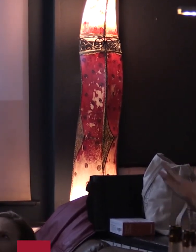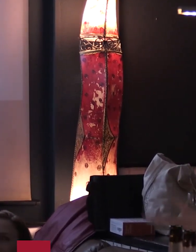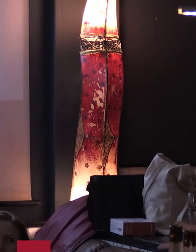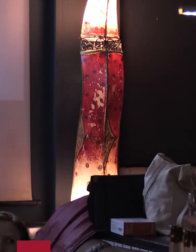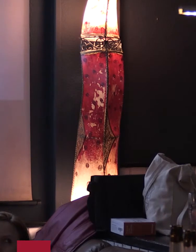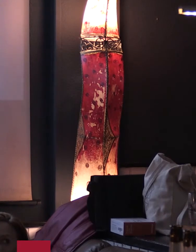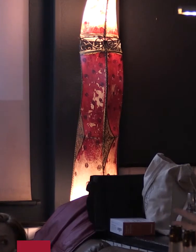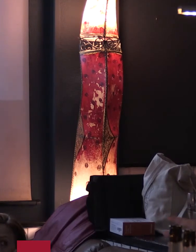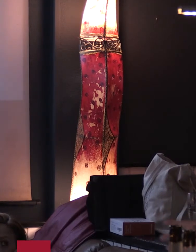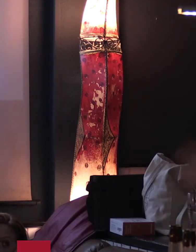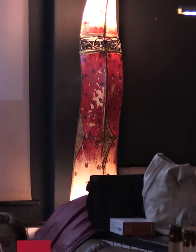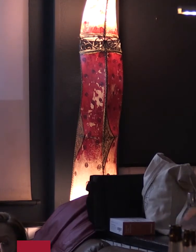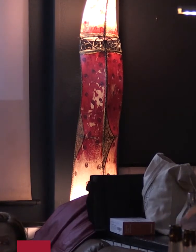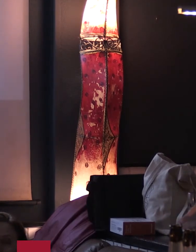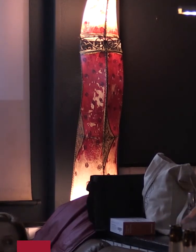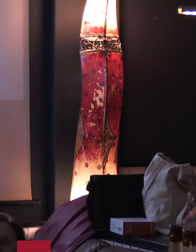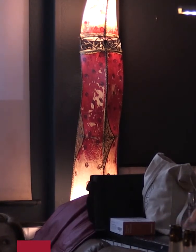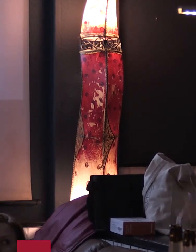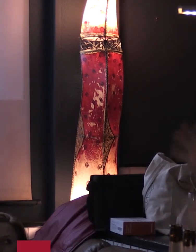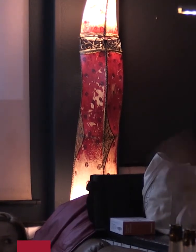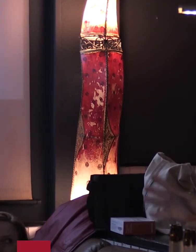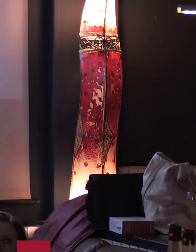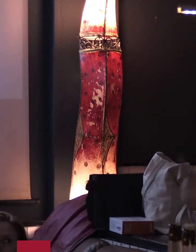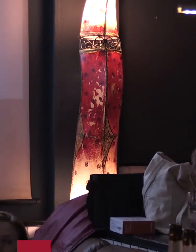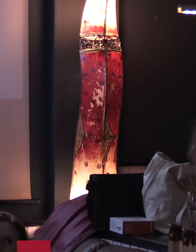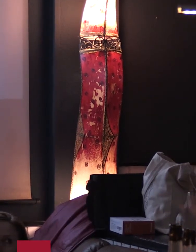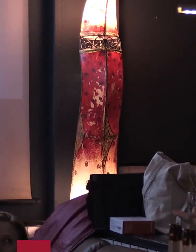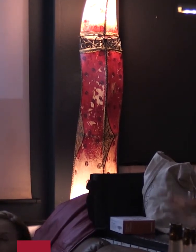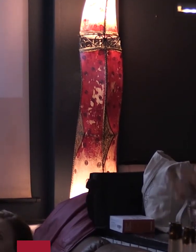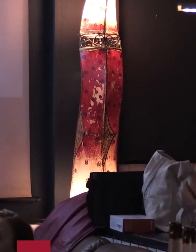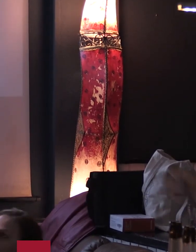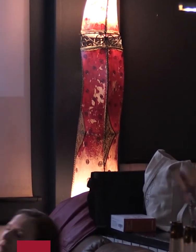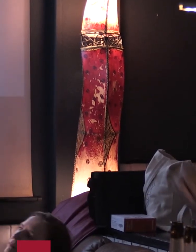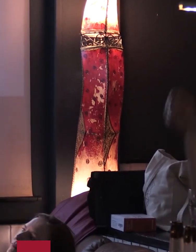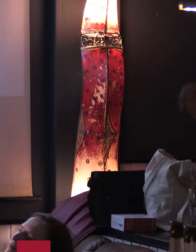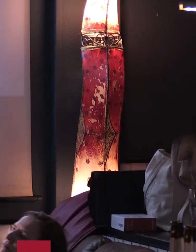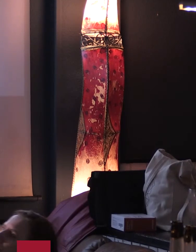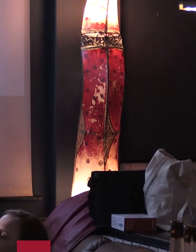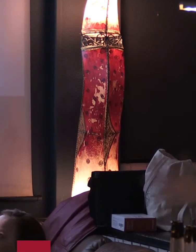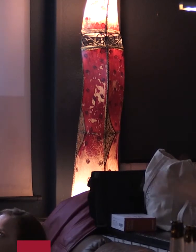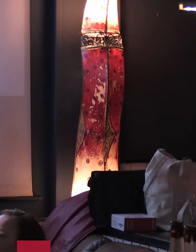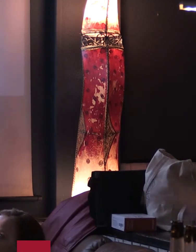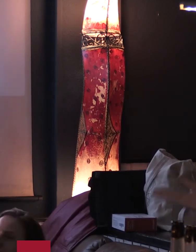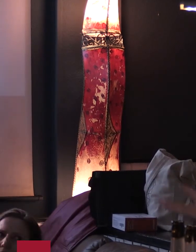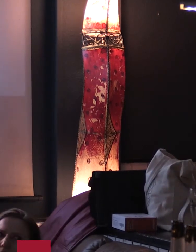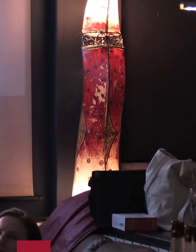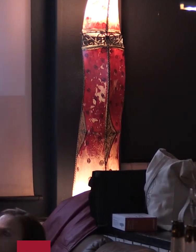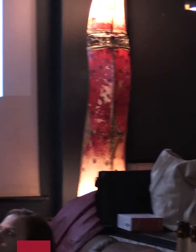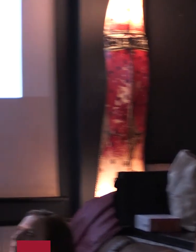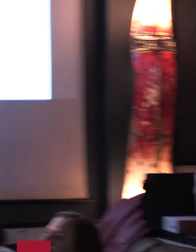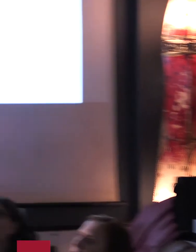¿Dónde está la clave en el proyecto? ¿En el tipo de material que utilizáis? ¿En la escala? ¿En el tipo de la estructura que estáis haciendo? ¿Puede ser una mezcla